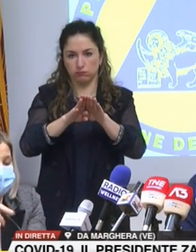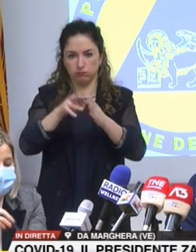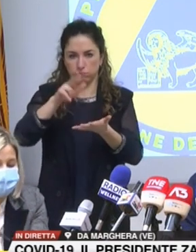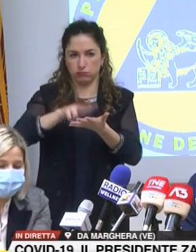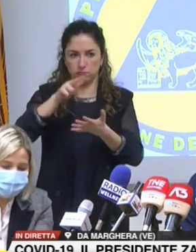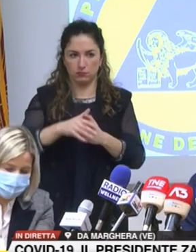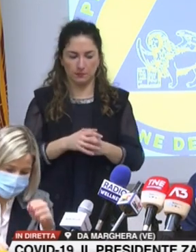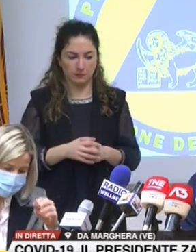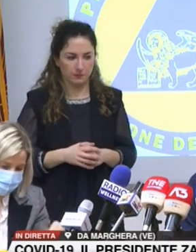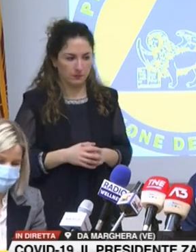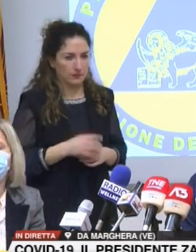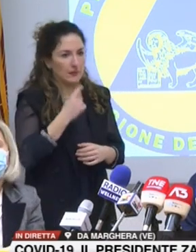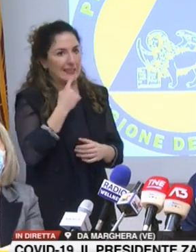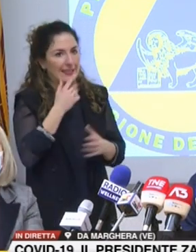Grazie.